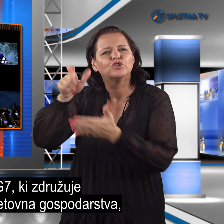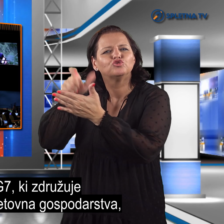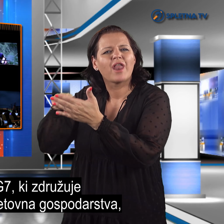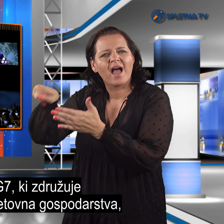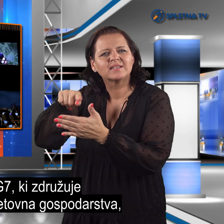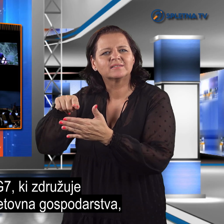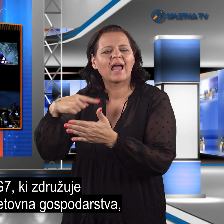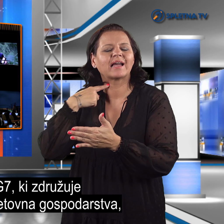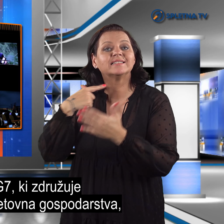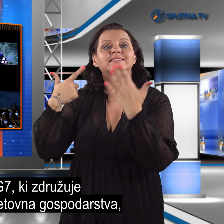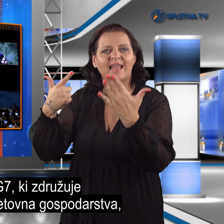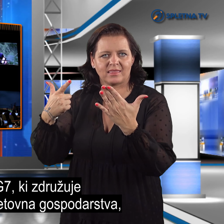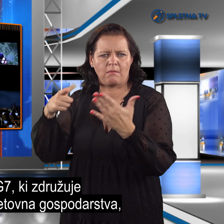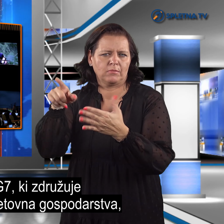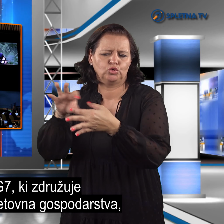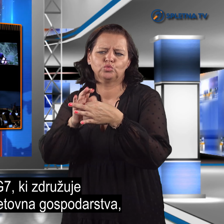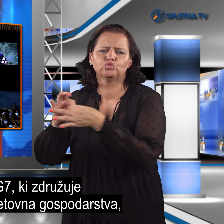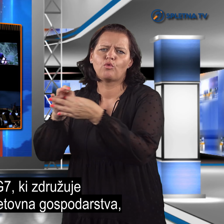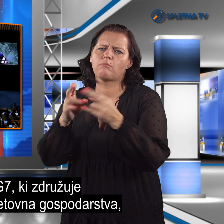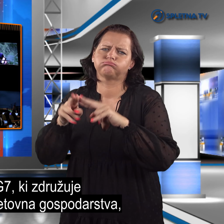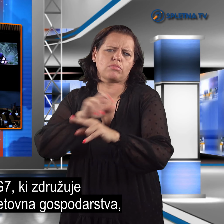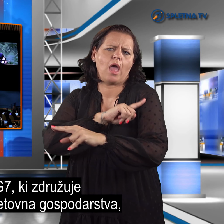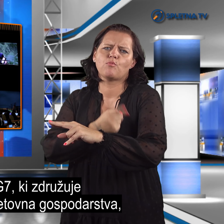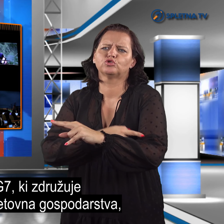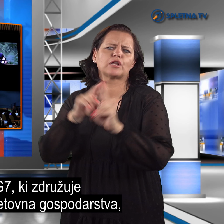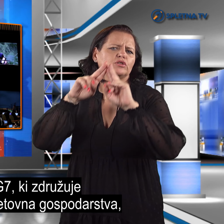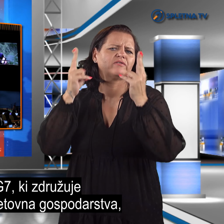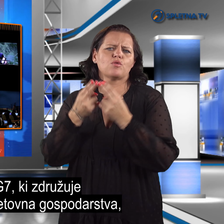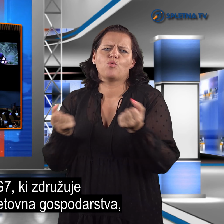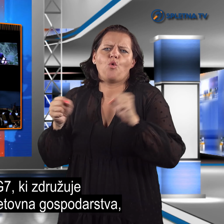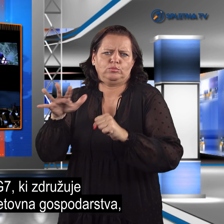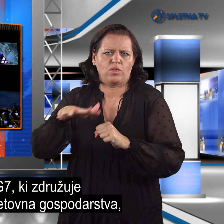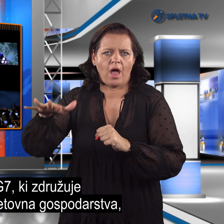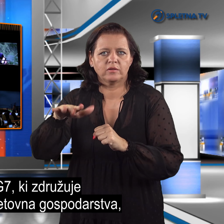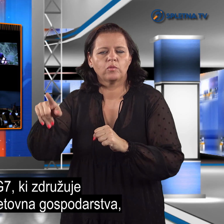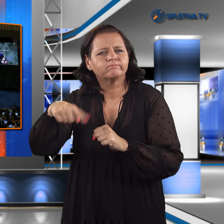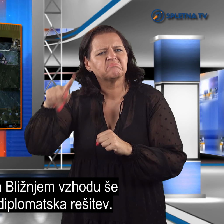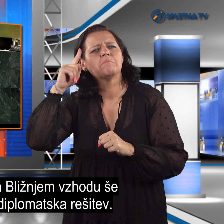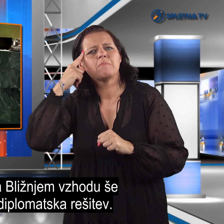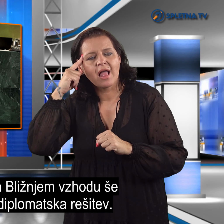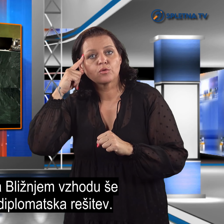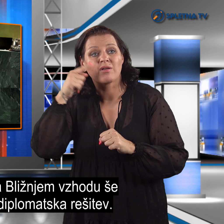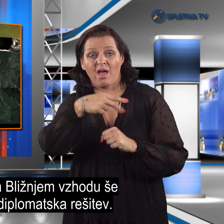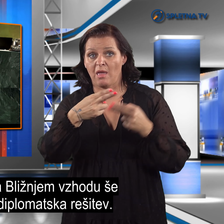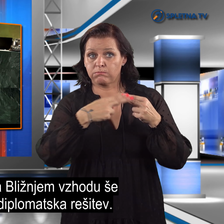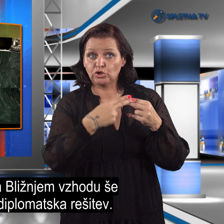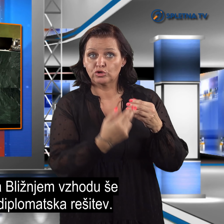Članice G7, ki združuje najmočnejša svetovna gospodarstva, menijo, da je na Bližnjem vzhodu še vedno možna